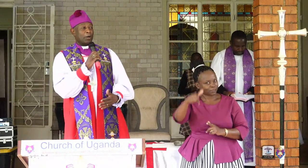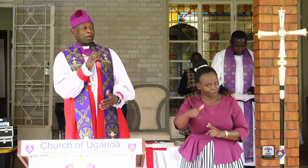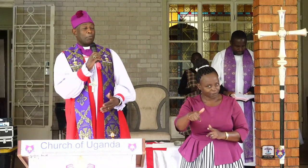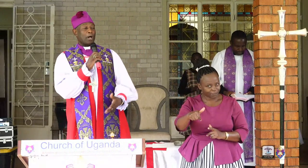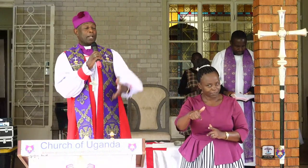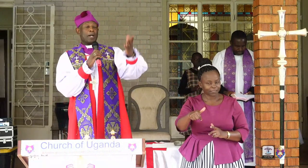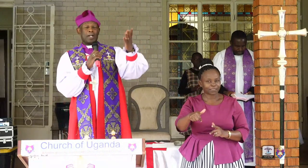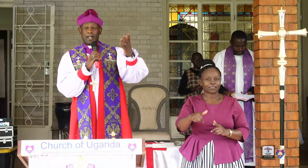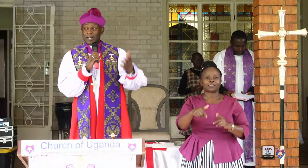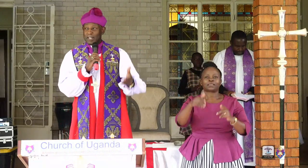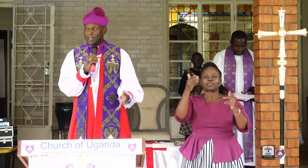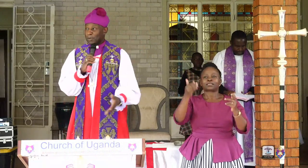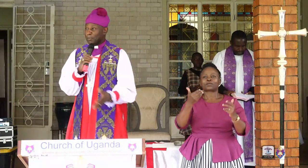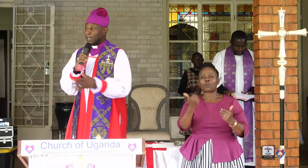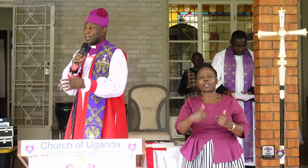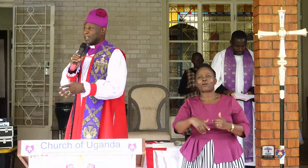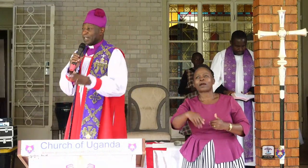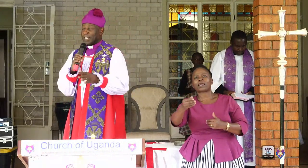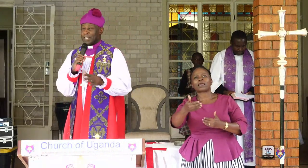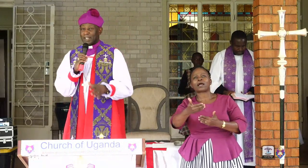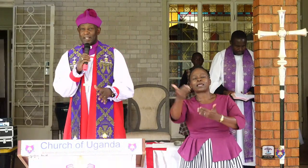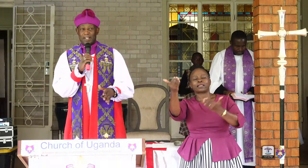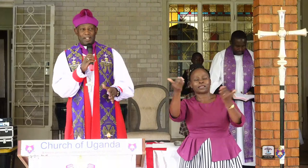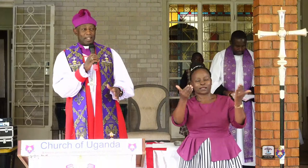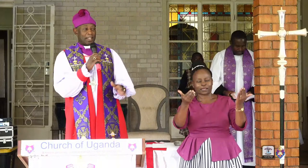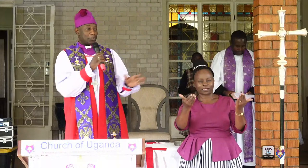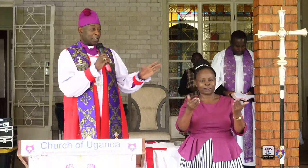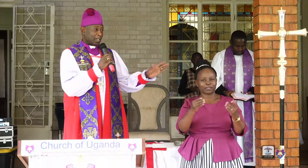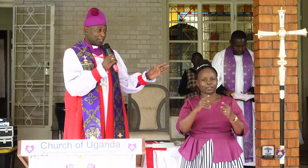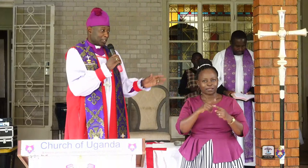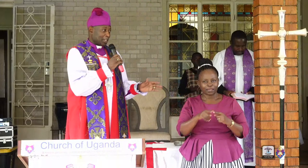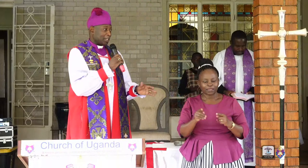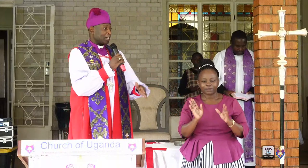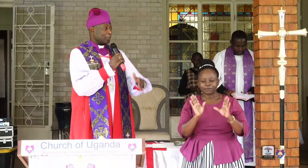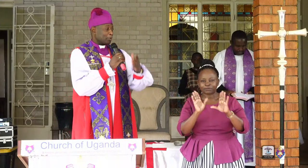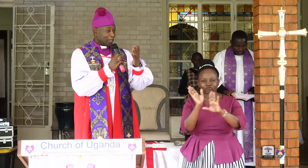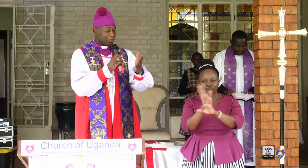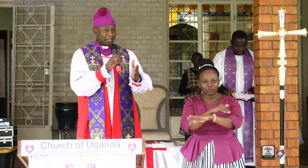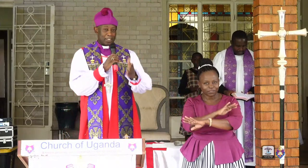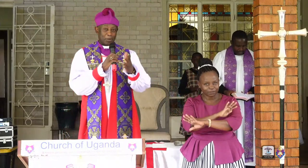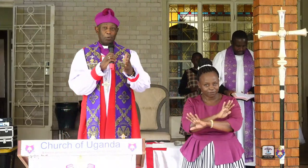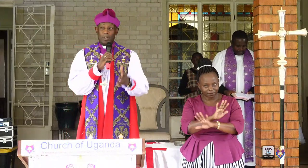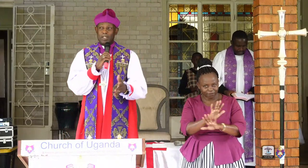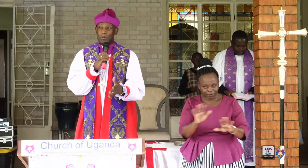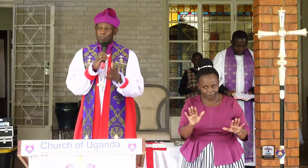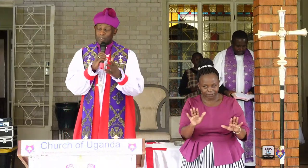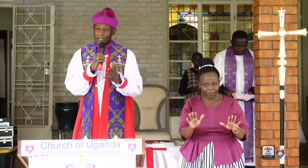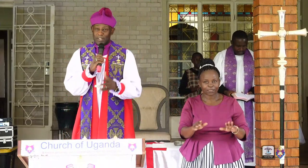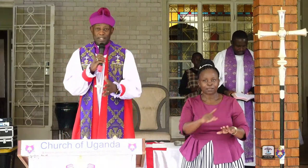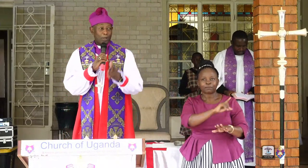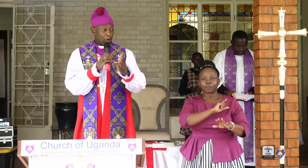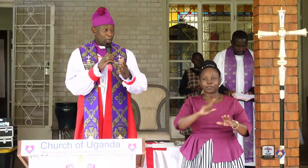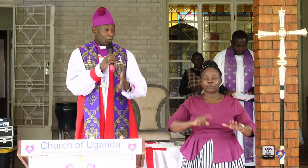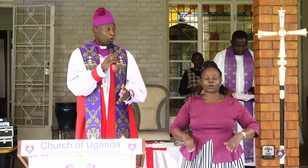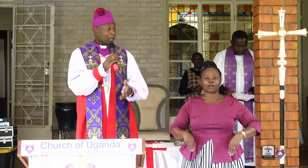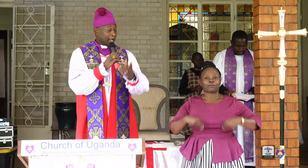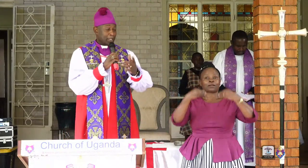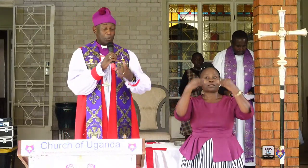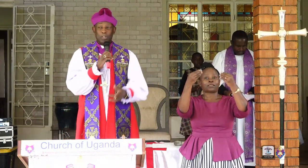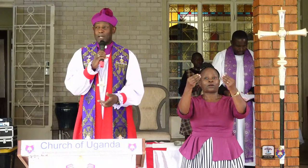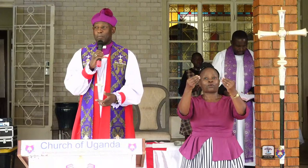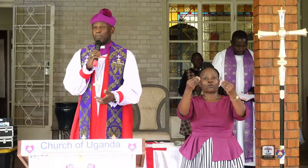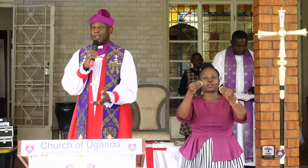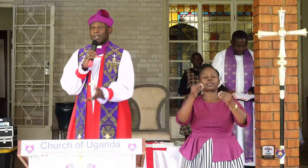era omwana wange agende eno omwana naye ekyo kyayise kati Mukama kyakuwadde wamutadde weewo